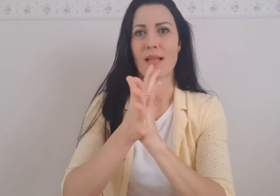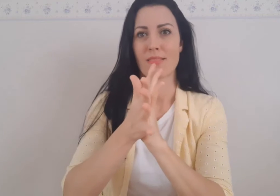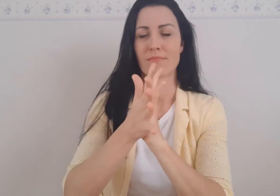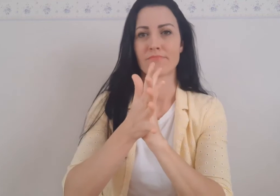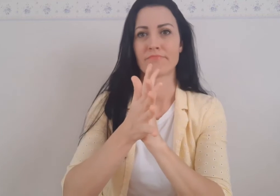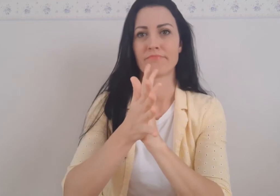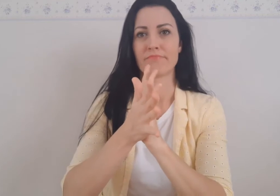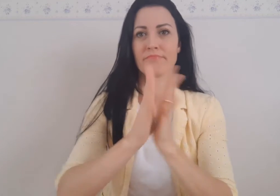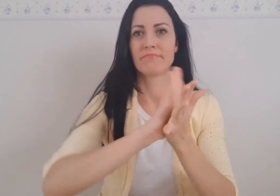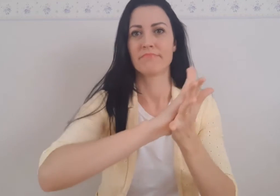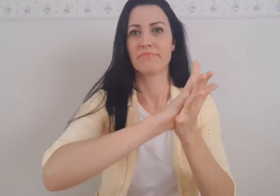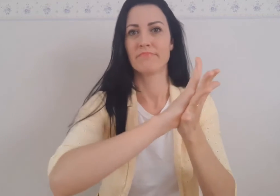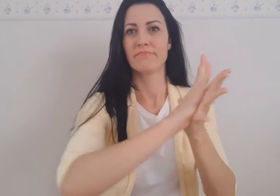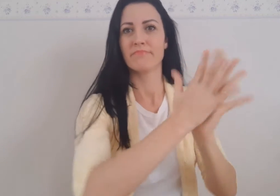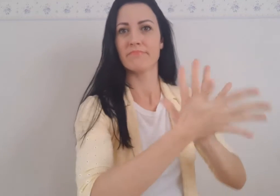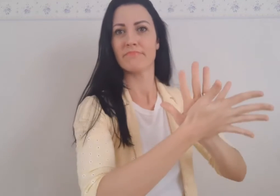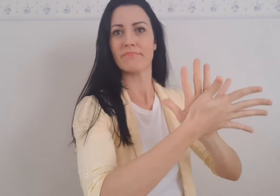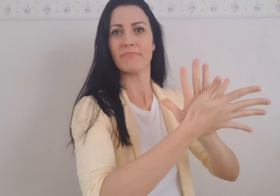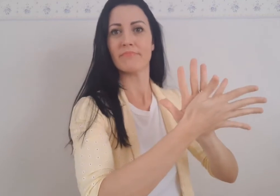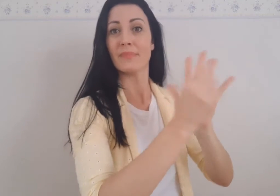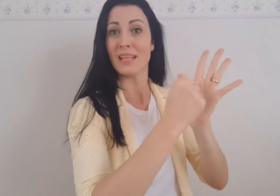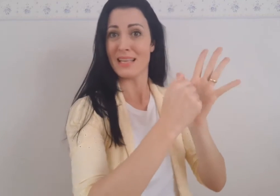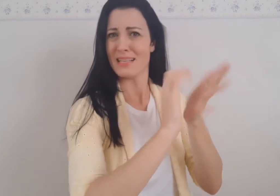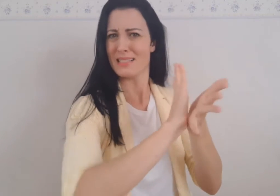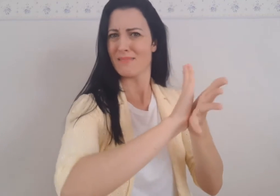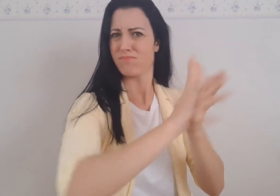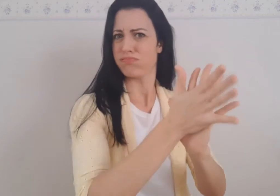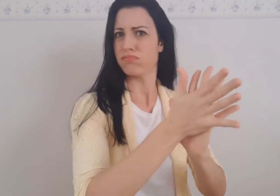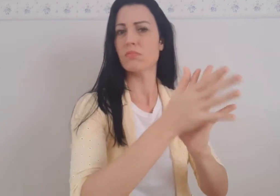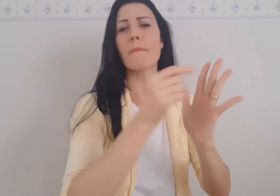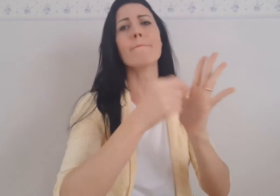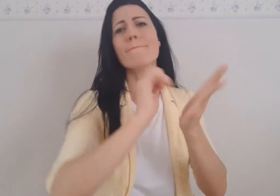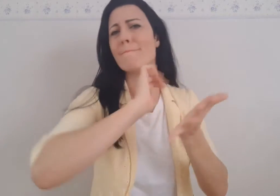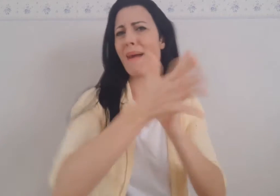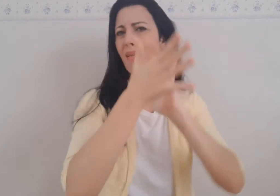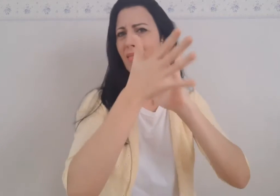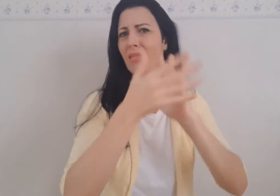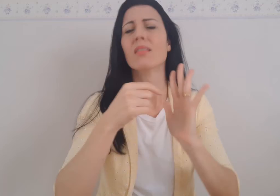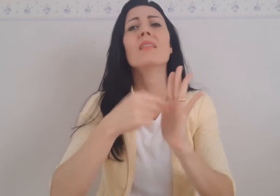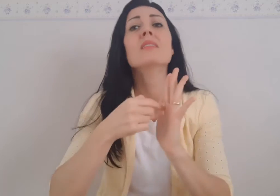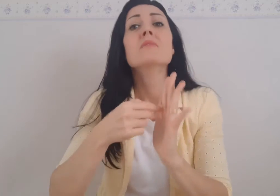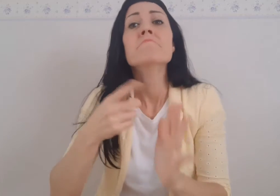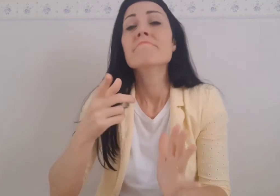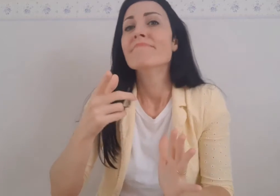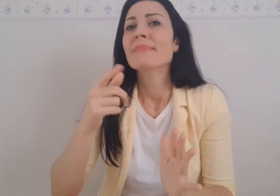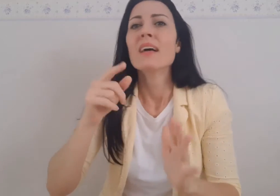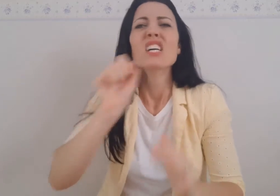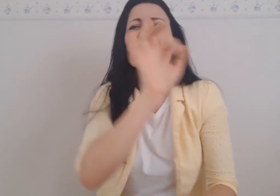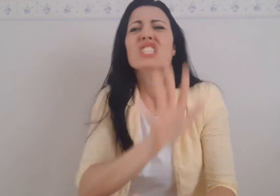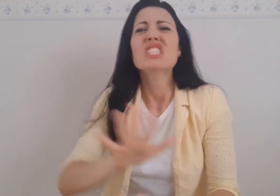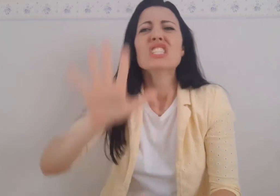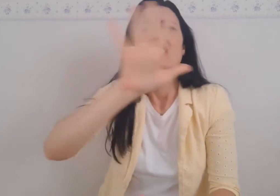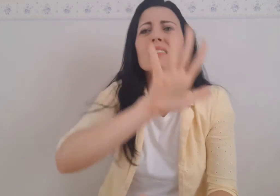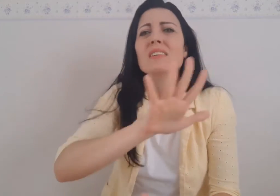matar. Esse é o sinal de matar, mas esse sinal de matar é